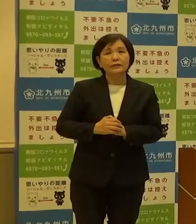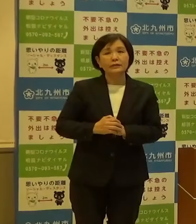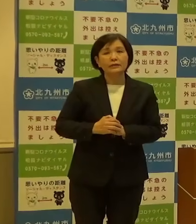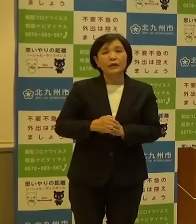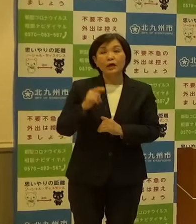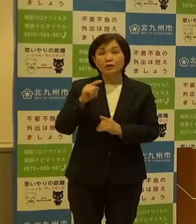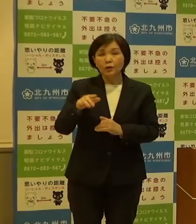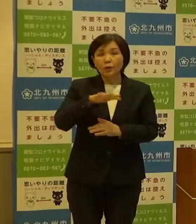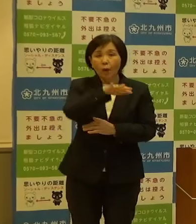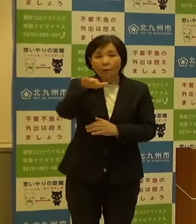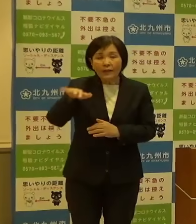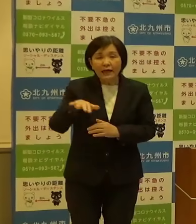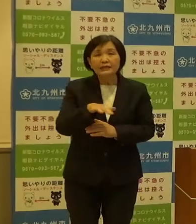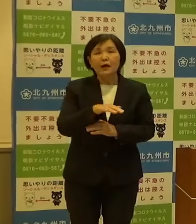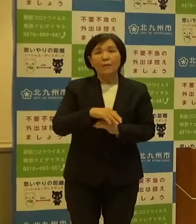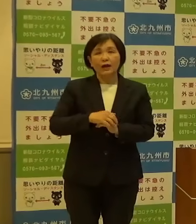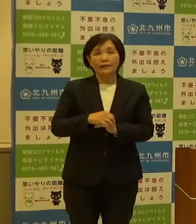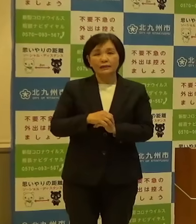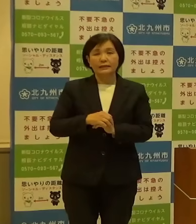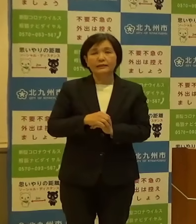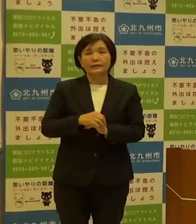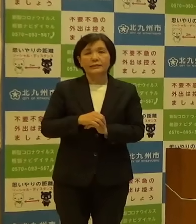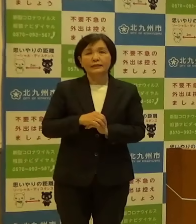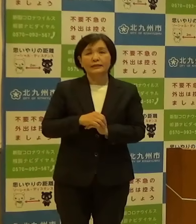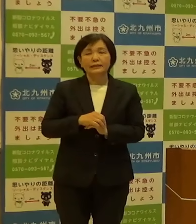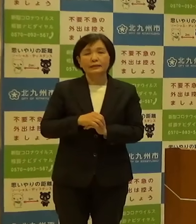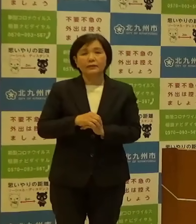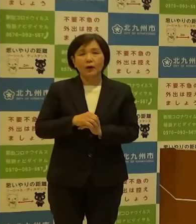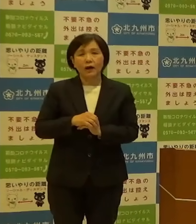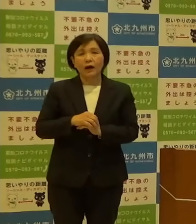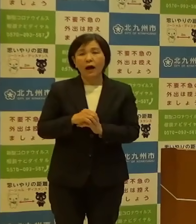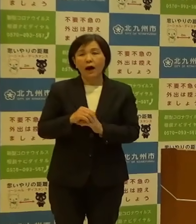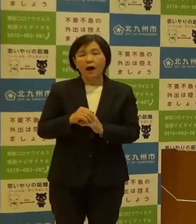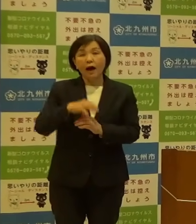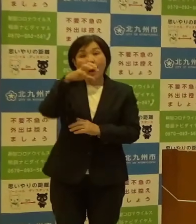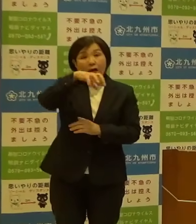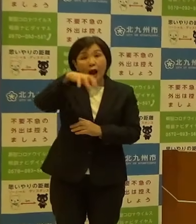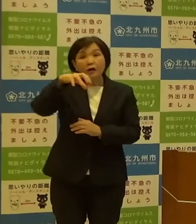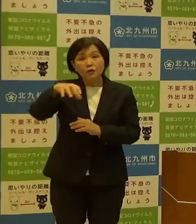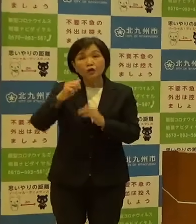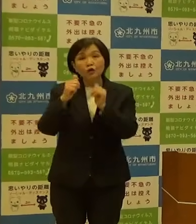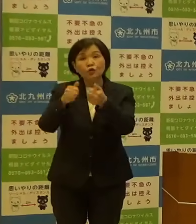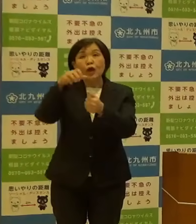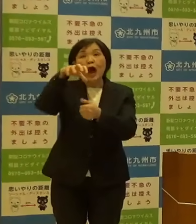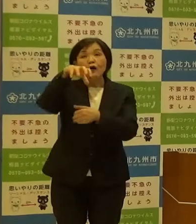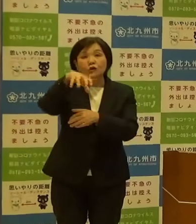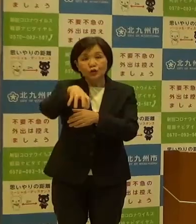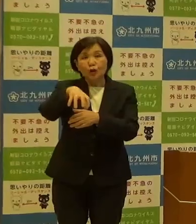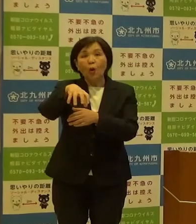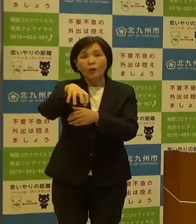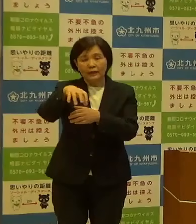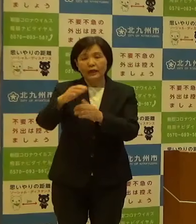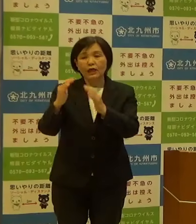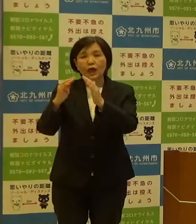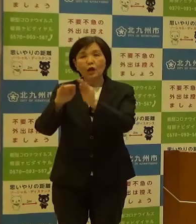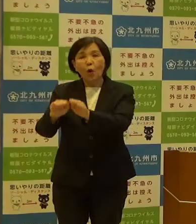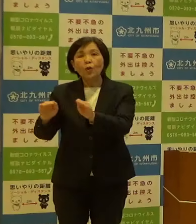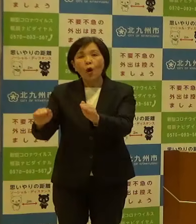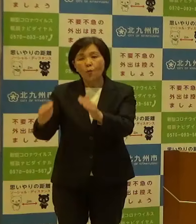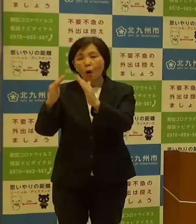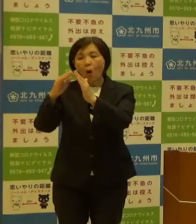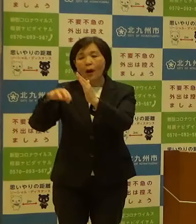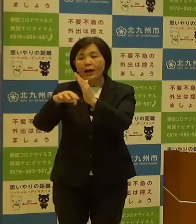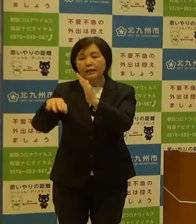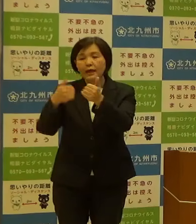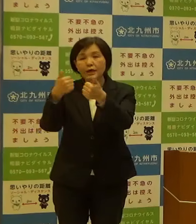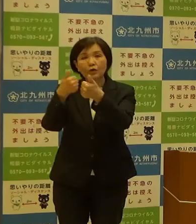その皆様におかれましては、各区役所に、子ども家庭相談コーナ